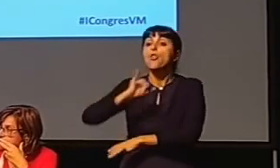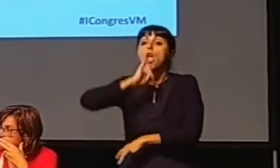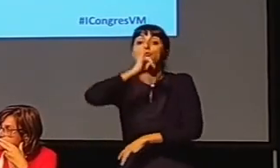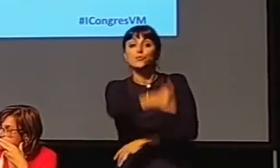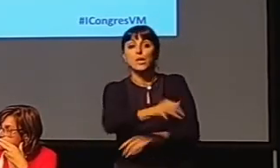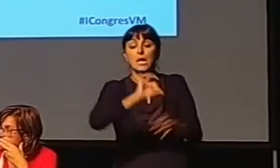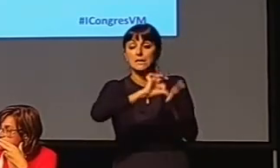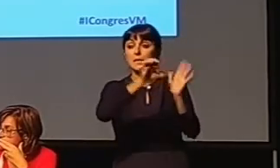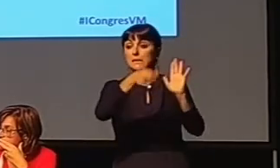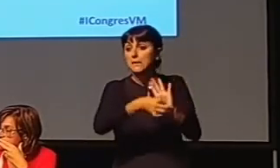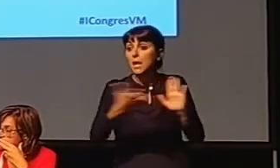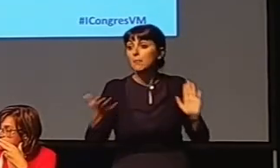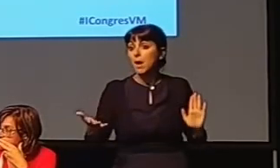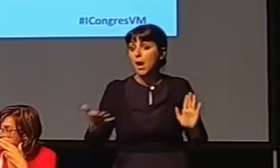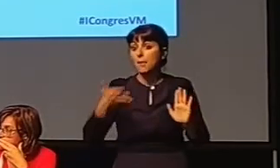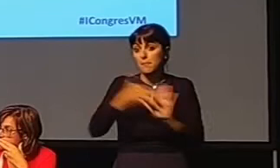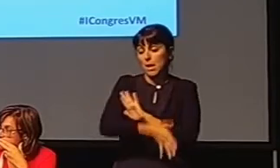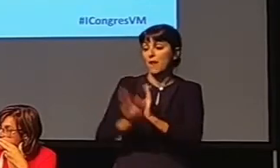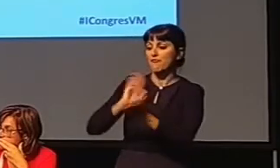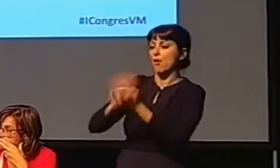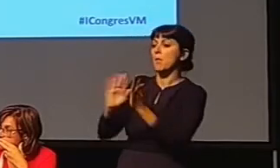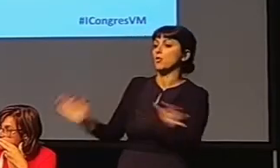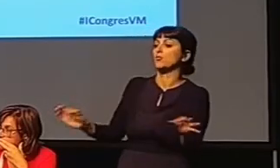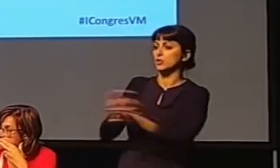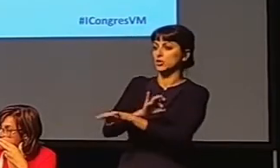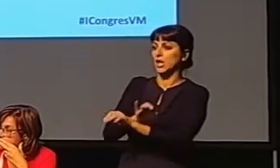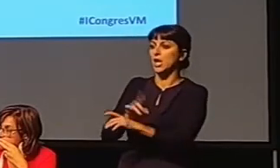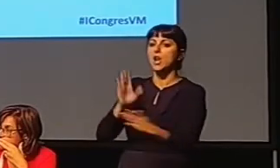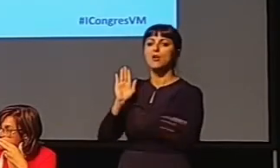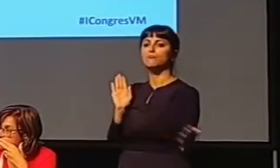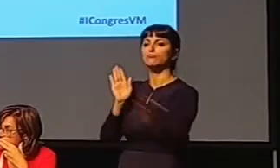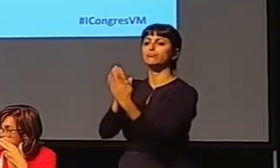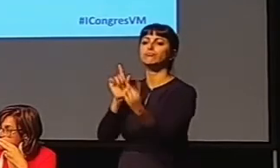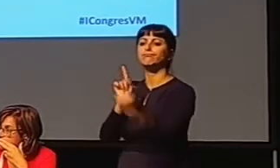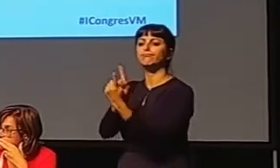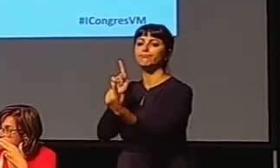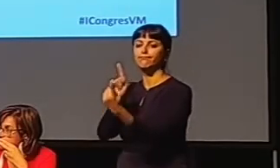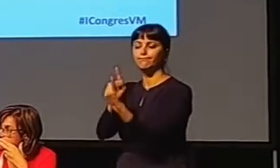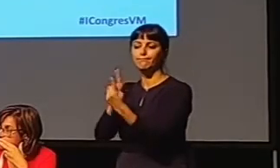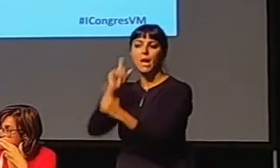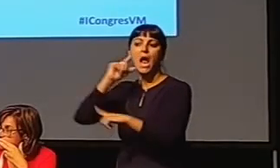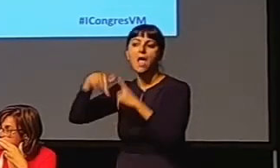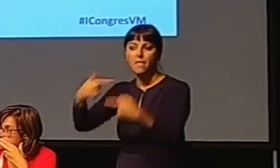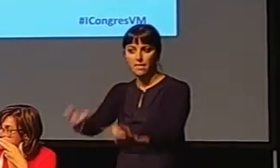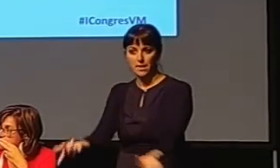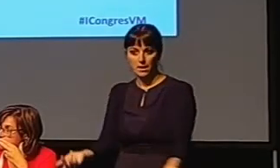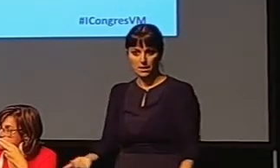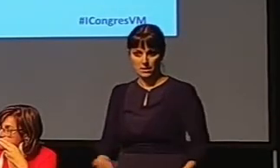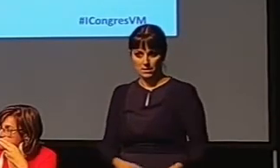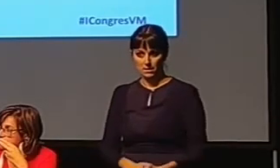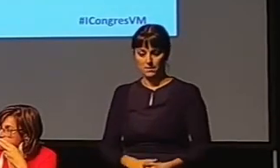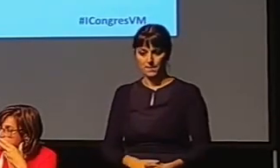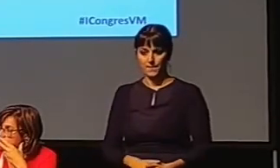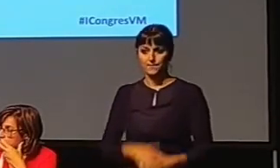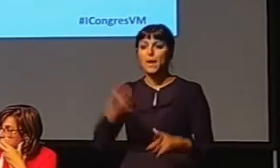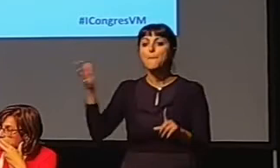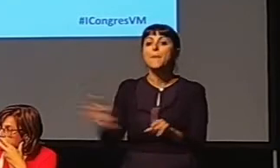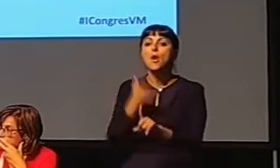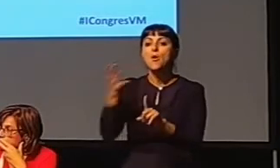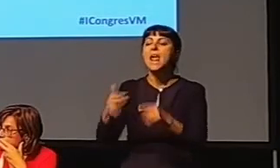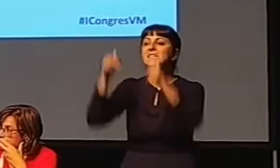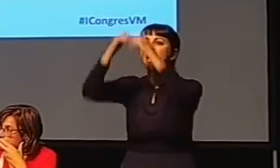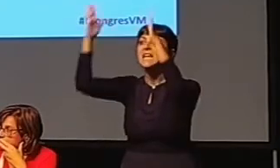sistema que no te tingui preparada i que te tingui allà davant exposant-te com us esteu exposant. Violència institucional